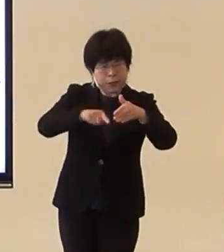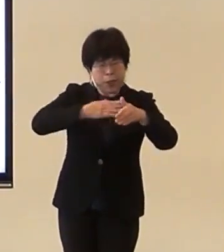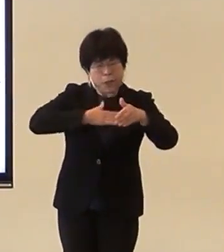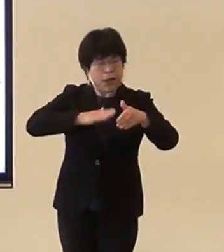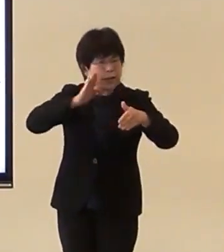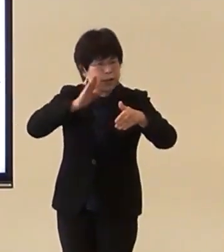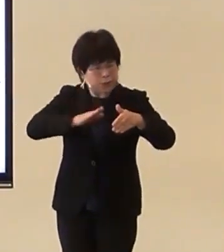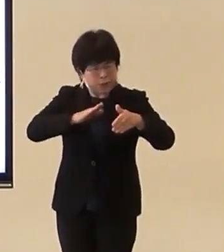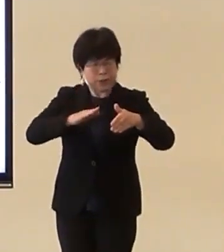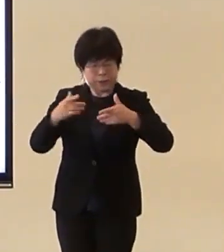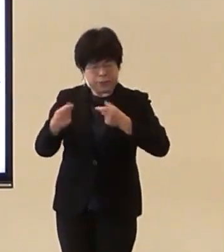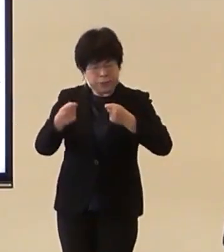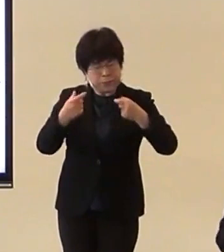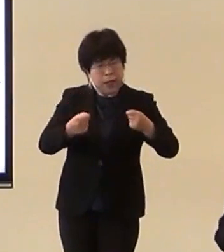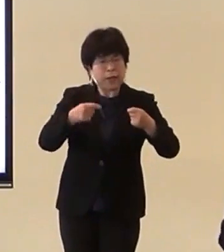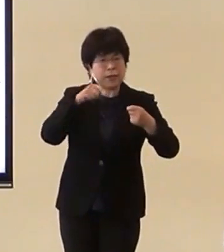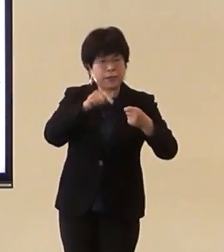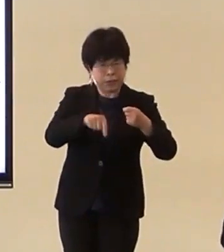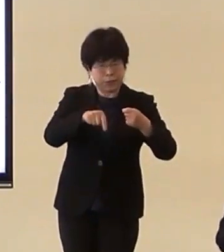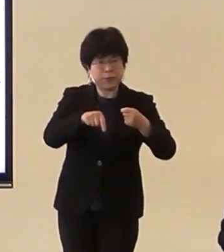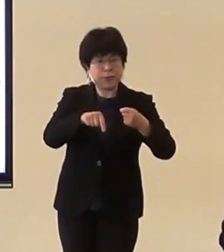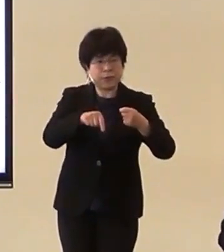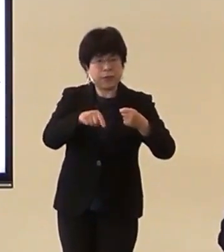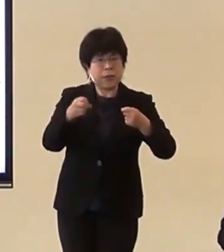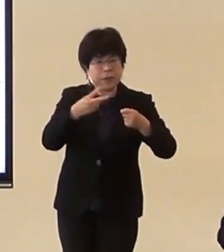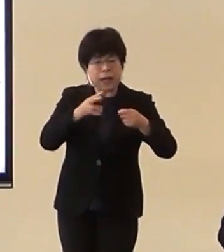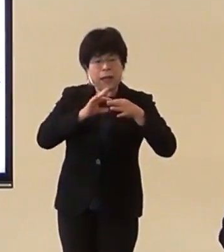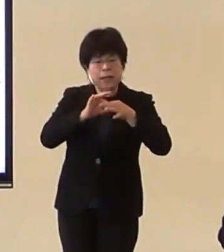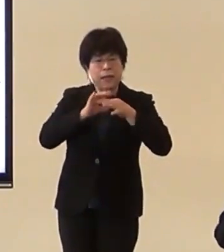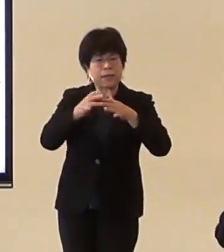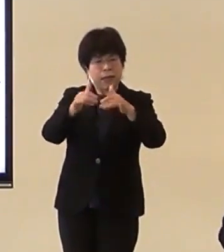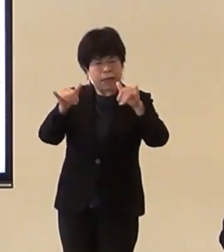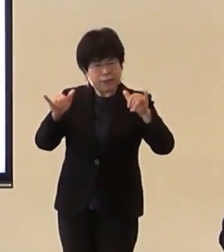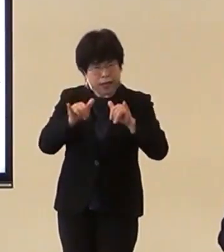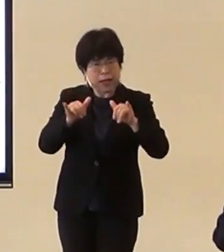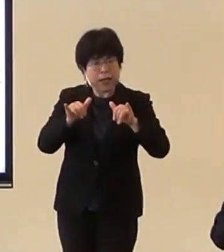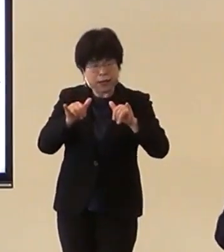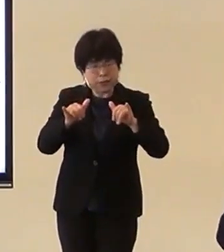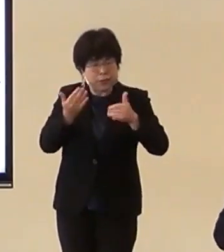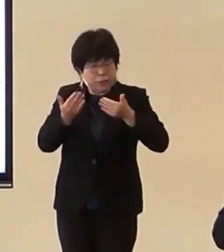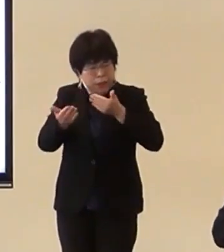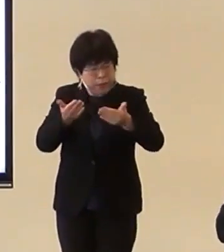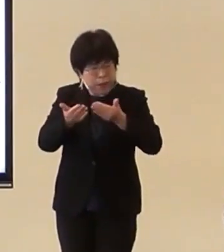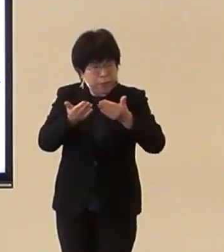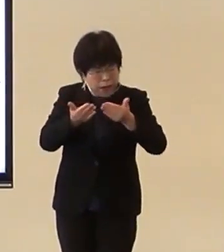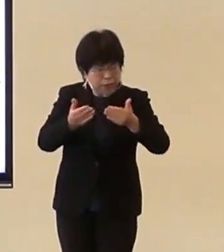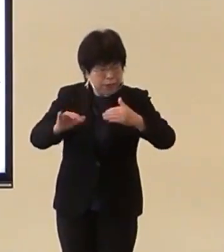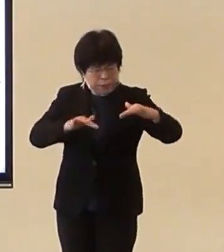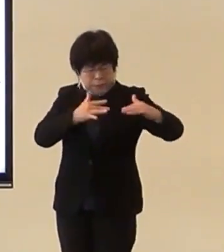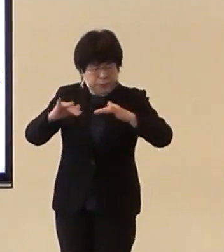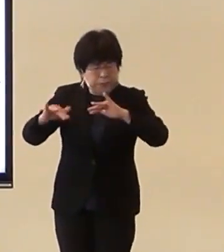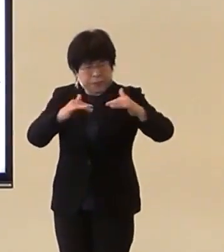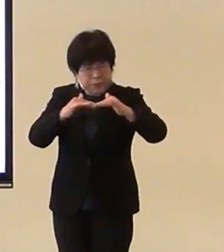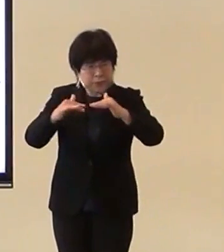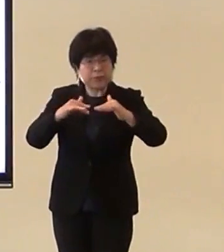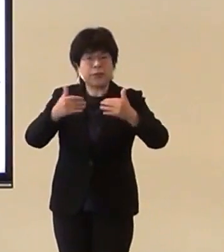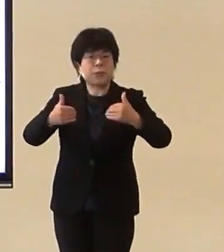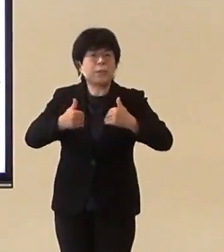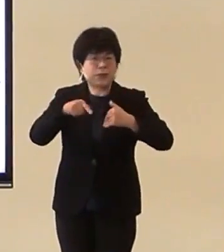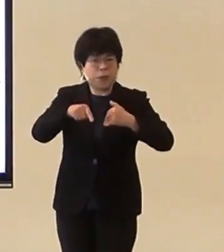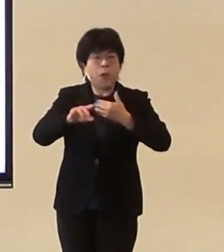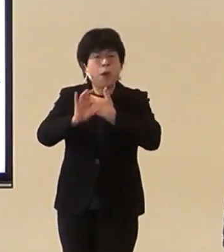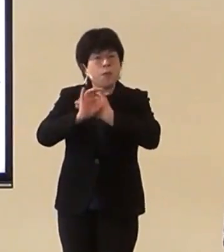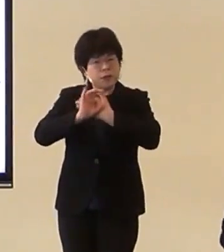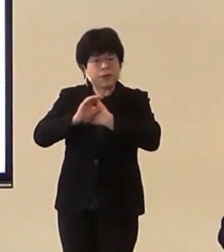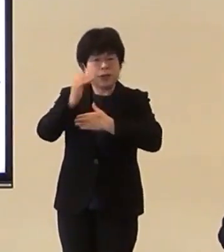からもう一つ関係者がたくさんいますから、ステークホルダーがその中で問い合わせ、また職員が答えること、現場で答え